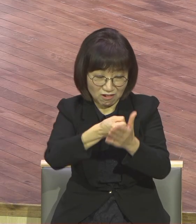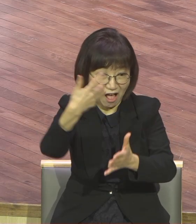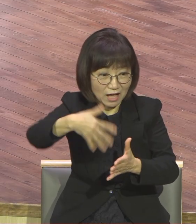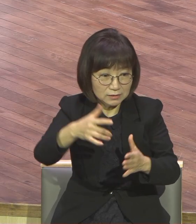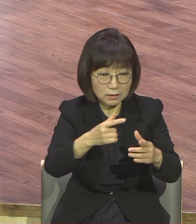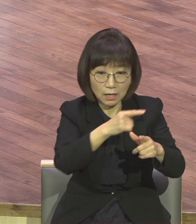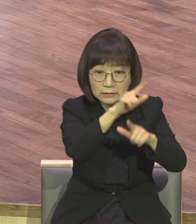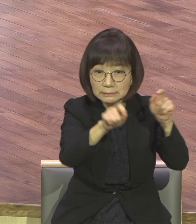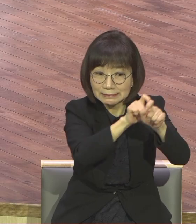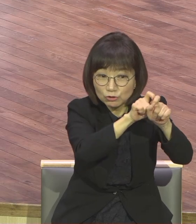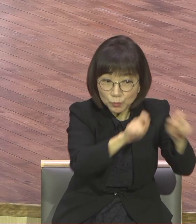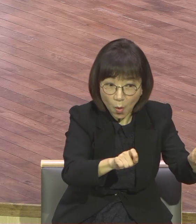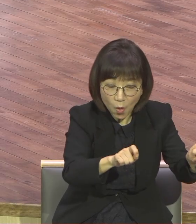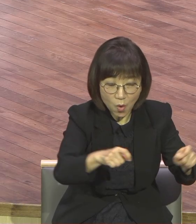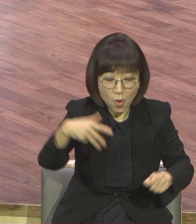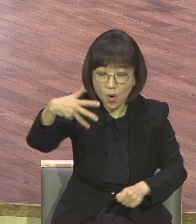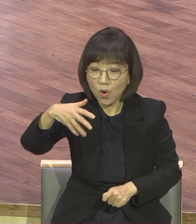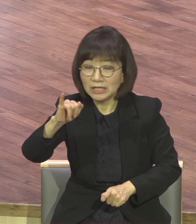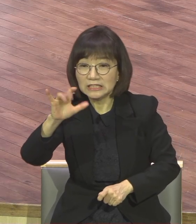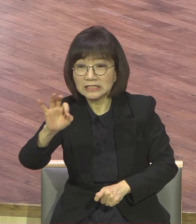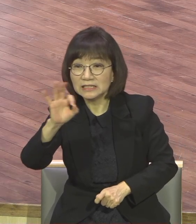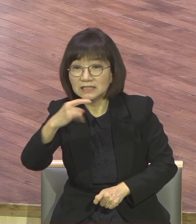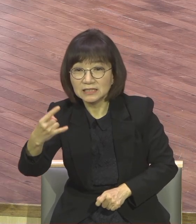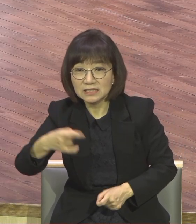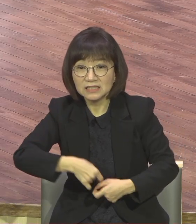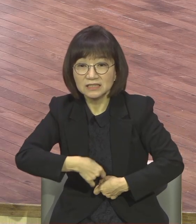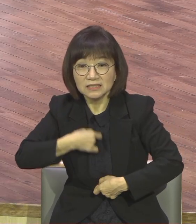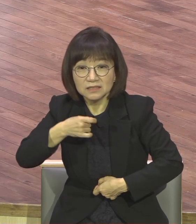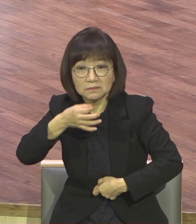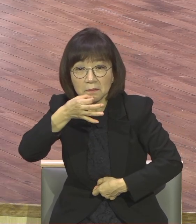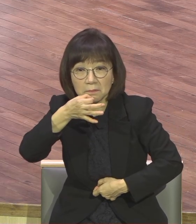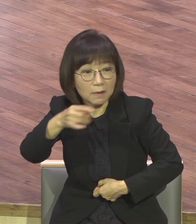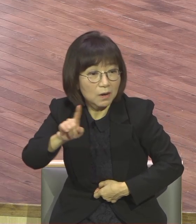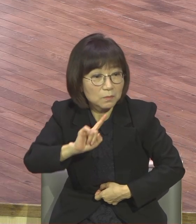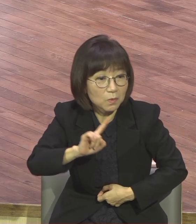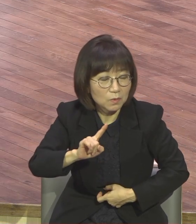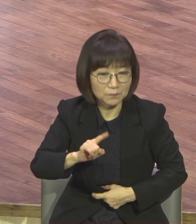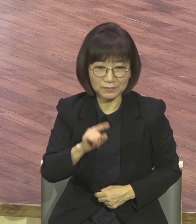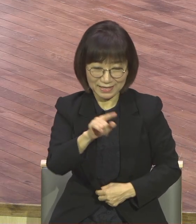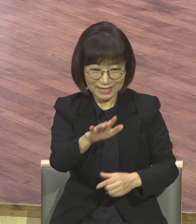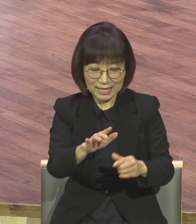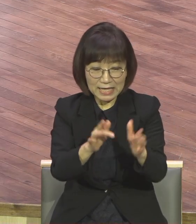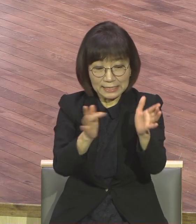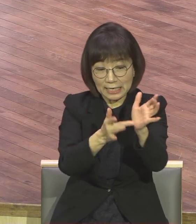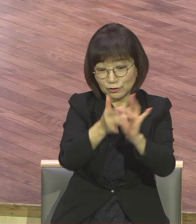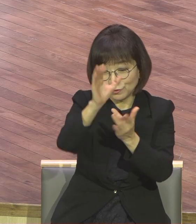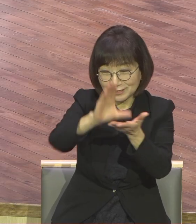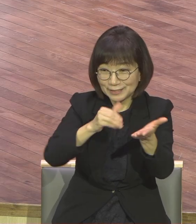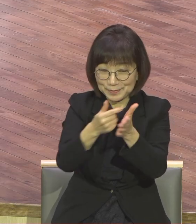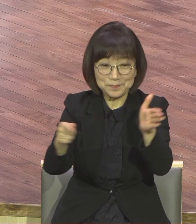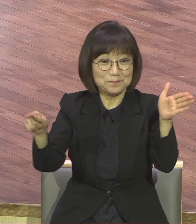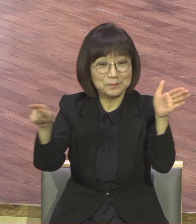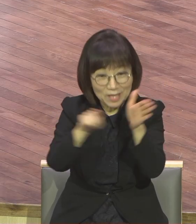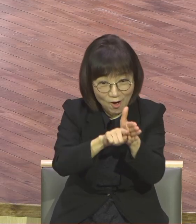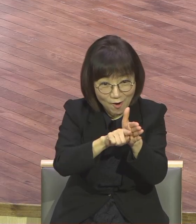칭의론. 유보적 칭의론이라 이것은 예수 그리스도를 믿음으로 말미암아